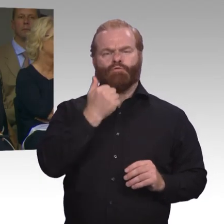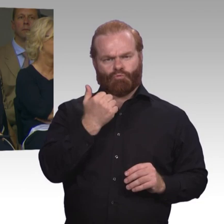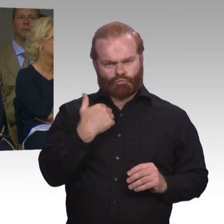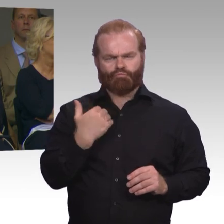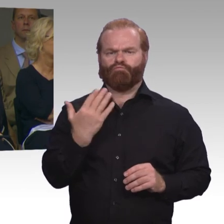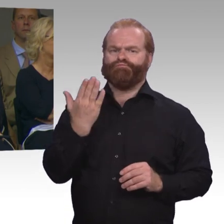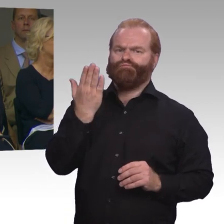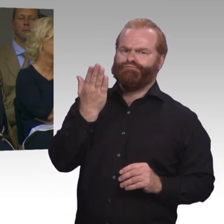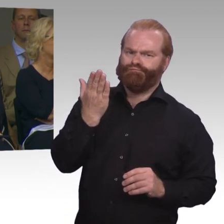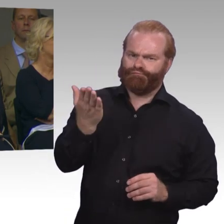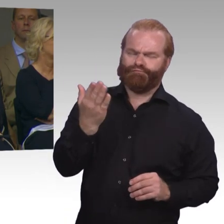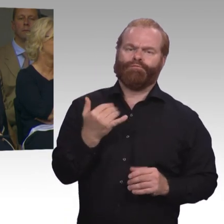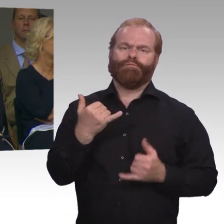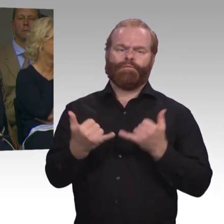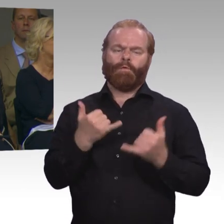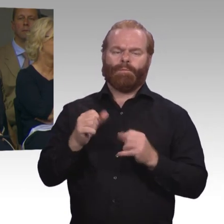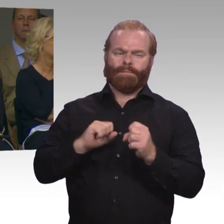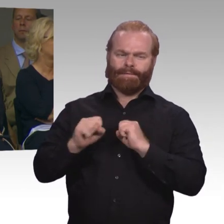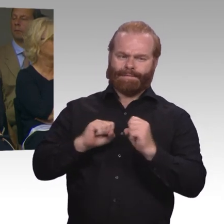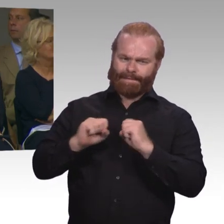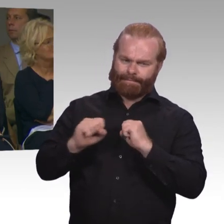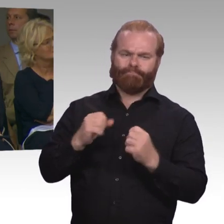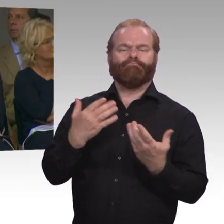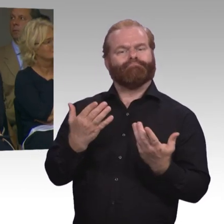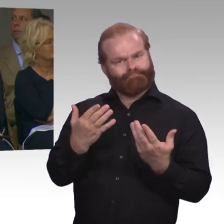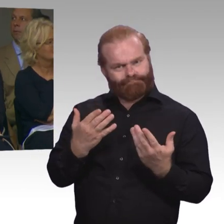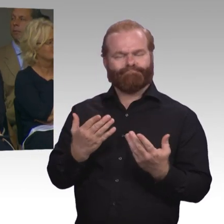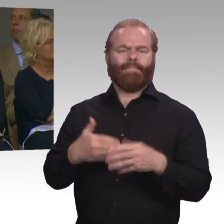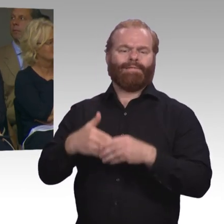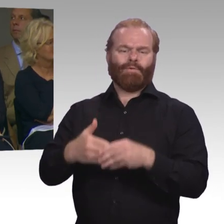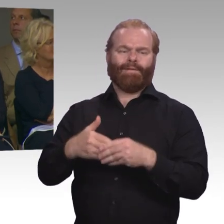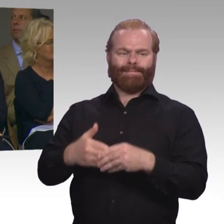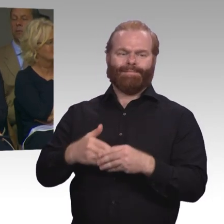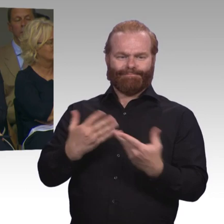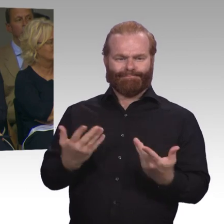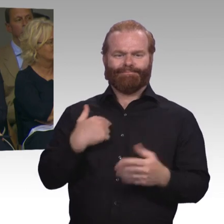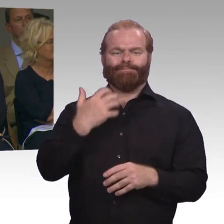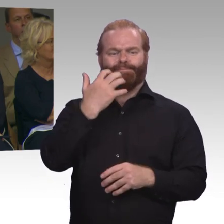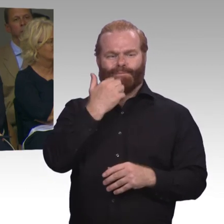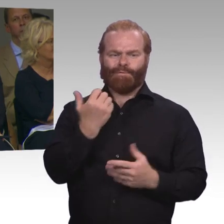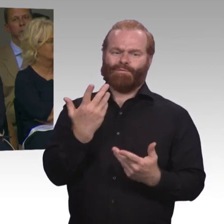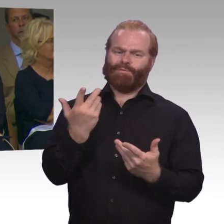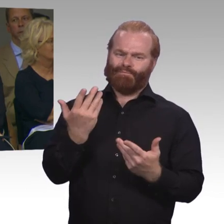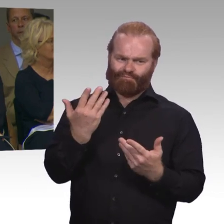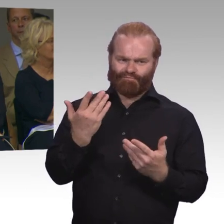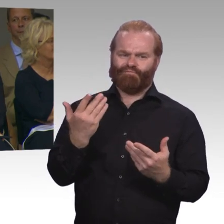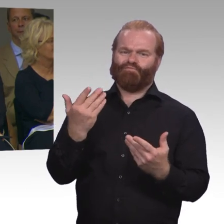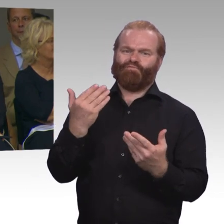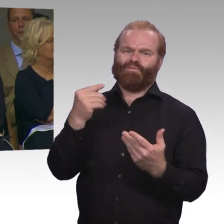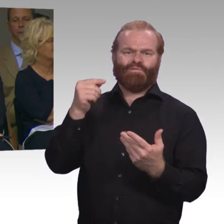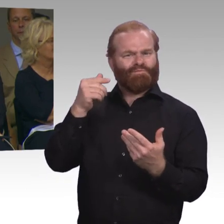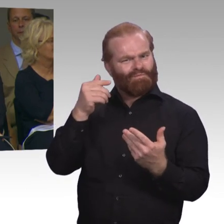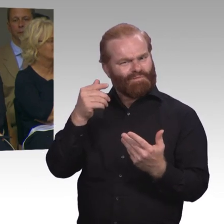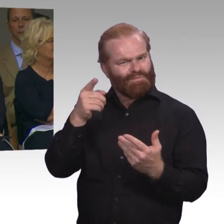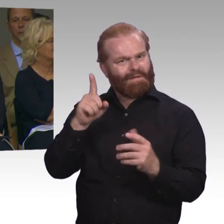wünschen. Ich sage nichts Neues, wenn ich hinzufüge, die Bundeswehr braucht jetzt eine Ministerin, die mit ganzer Tatkraft